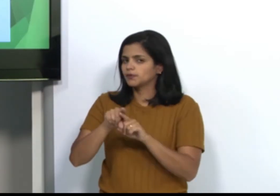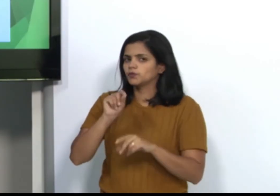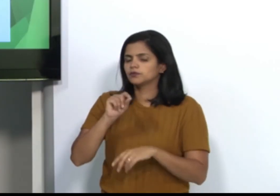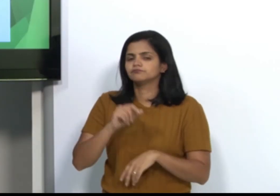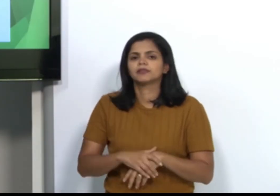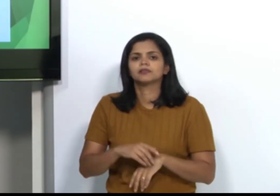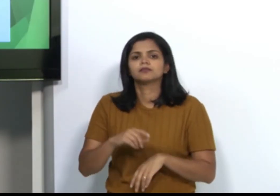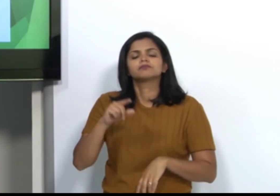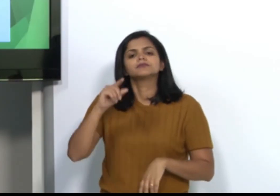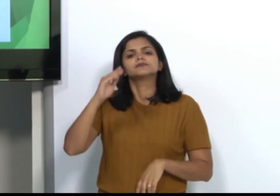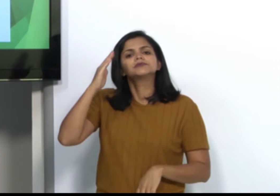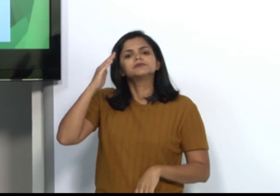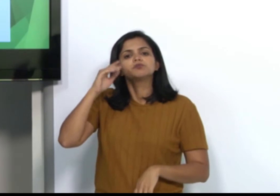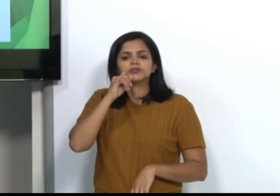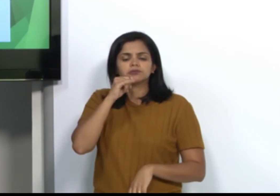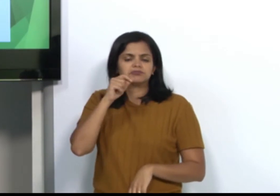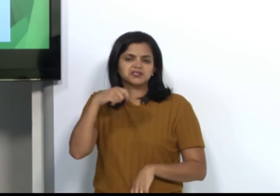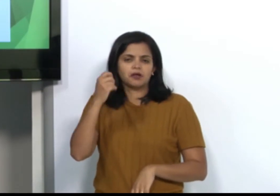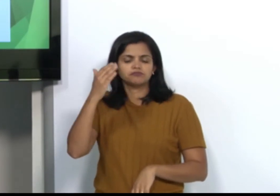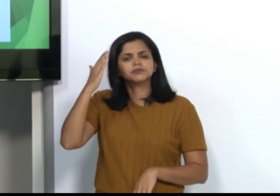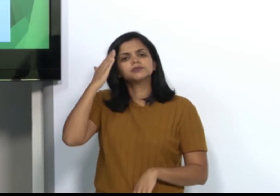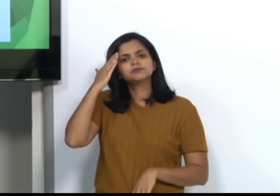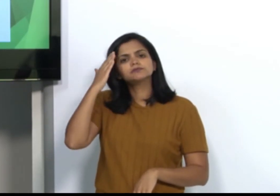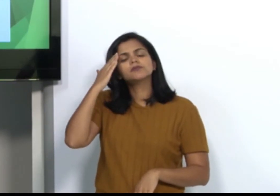Novamente, veremos aqui. Temos o sinal saber